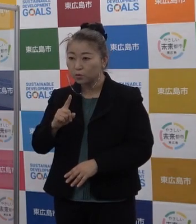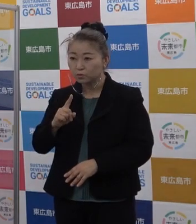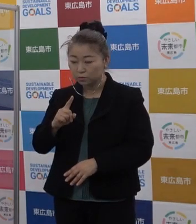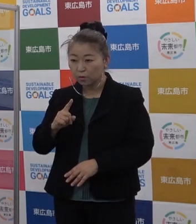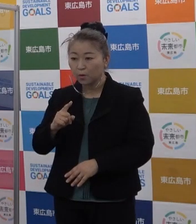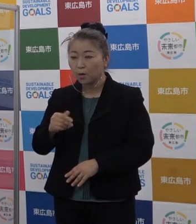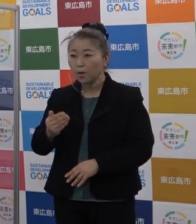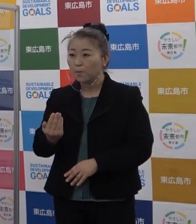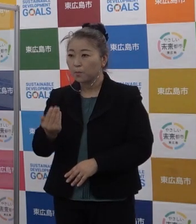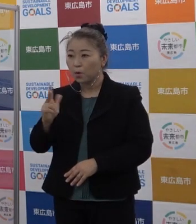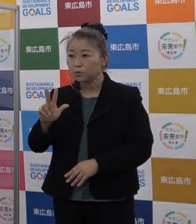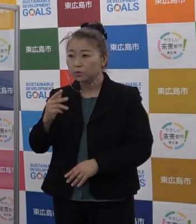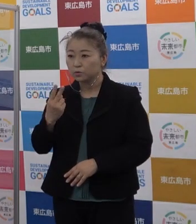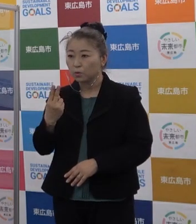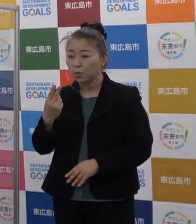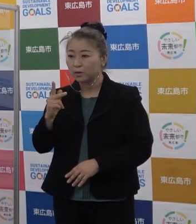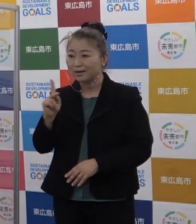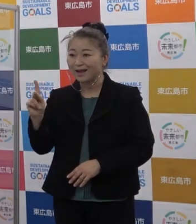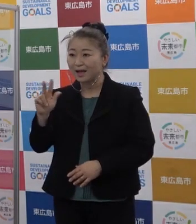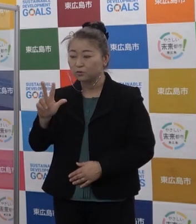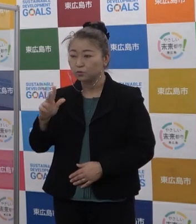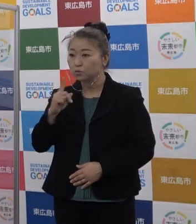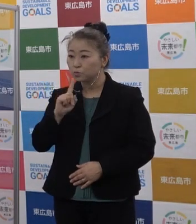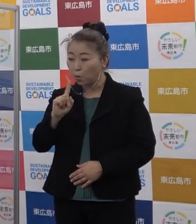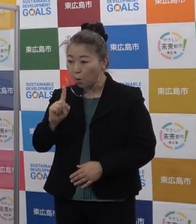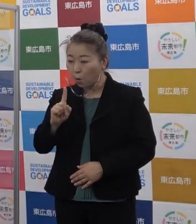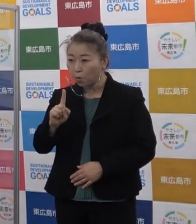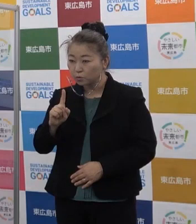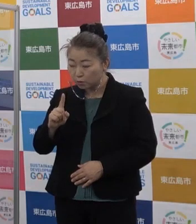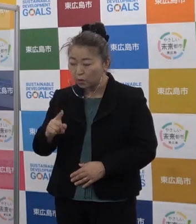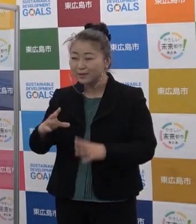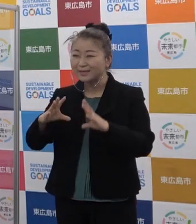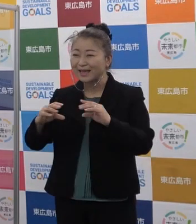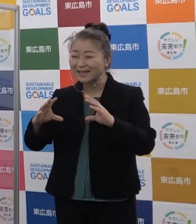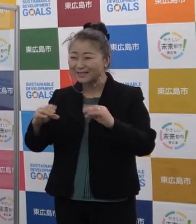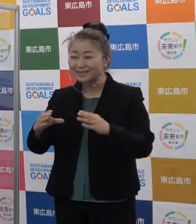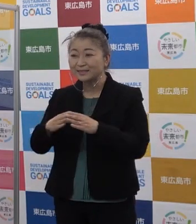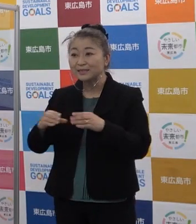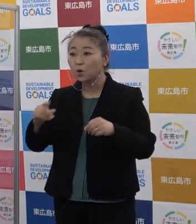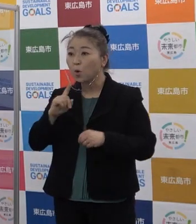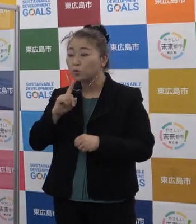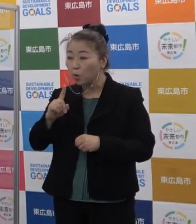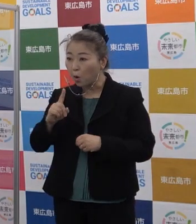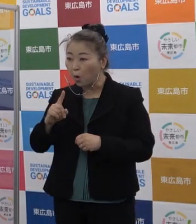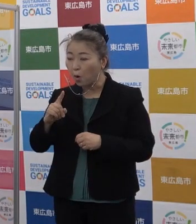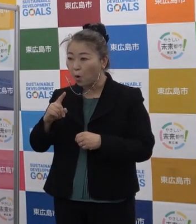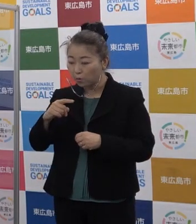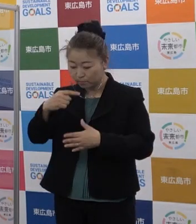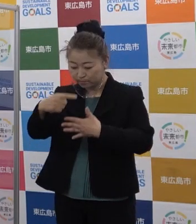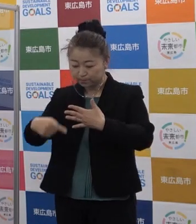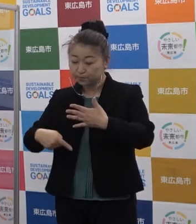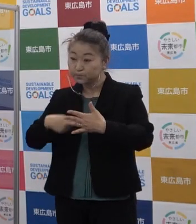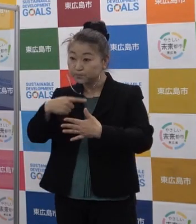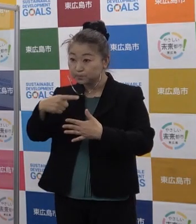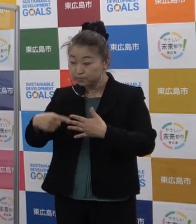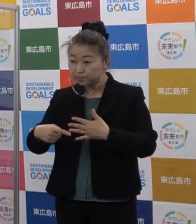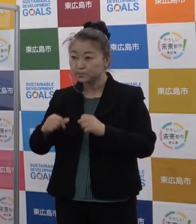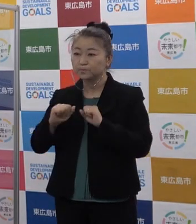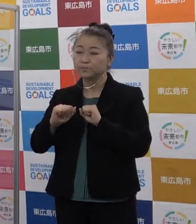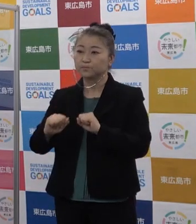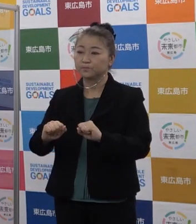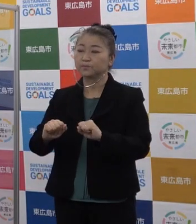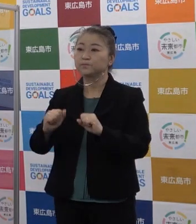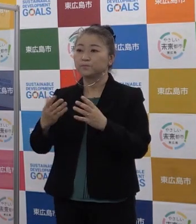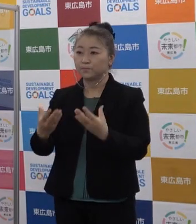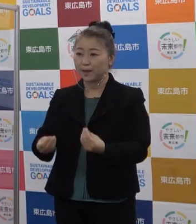語というものも同じように情報流通を指すということで、今回取り組みをいた